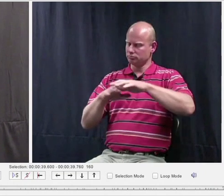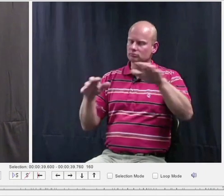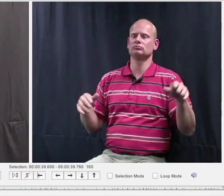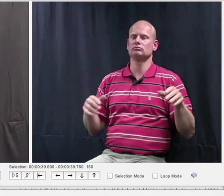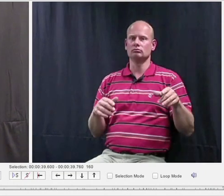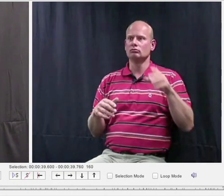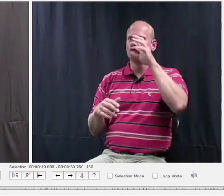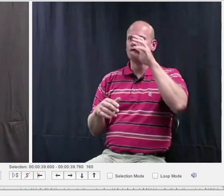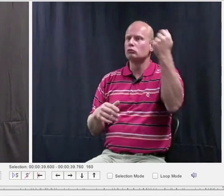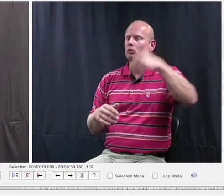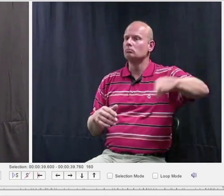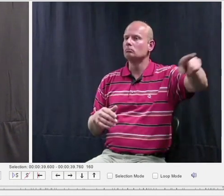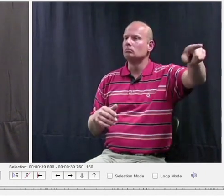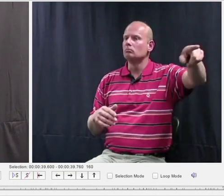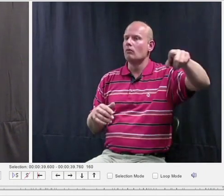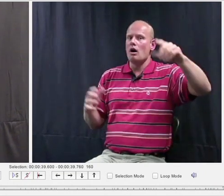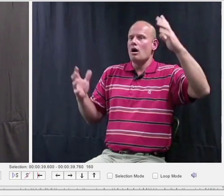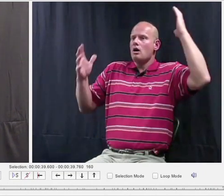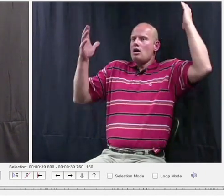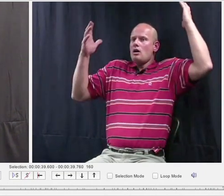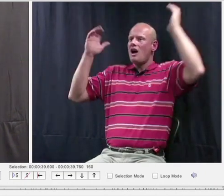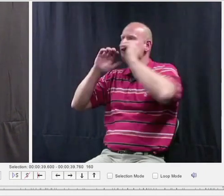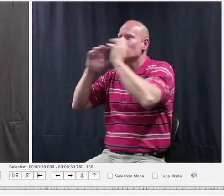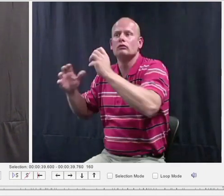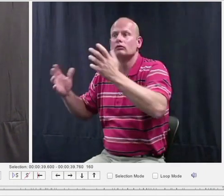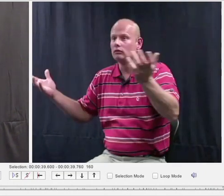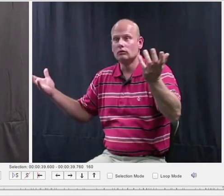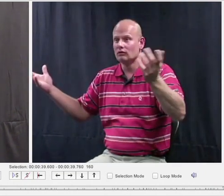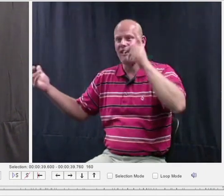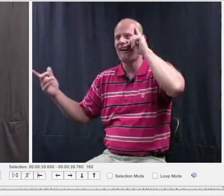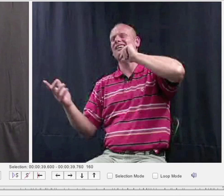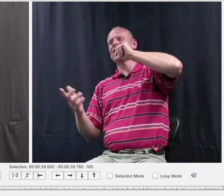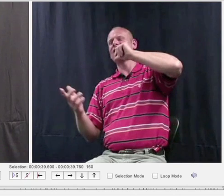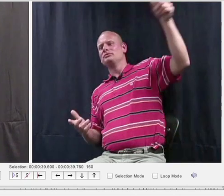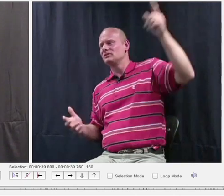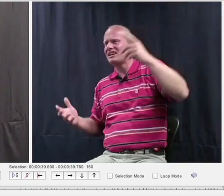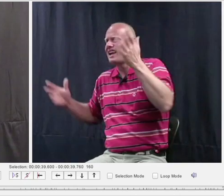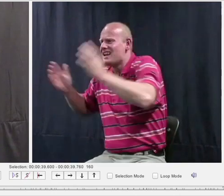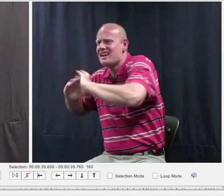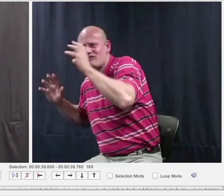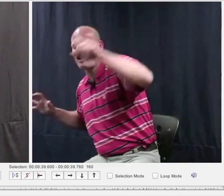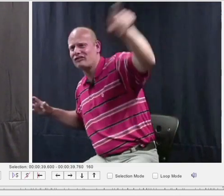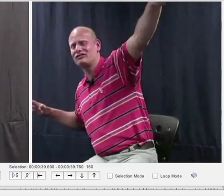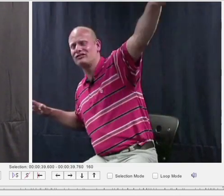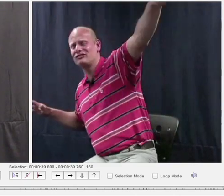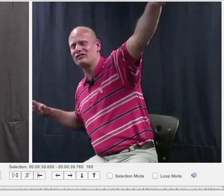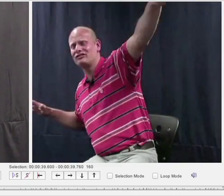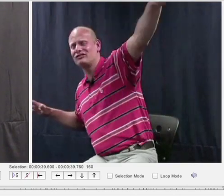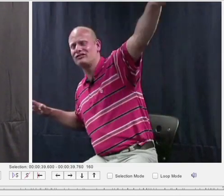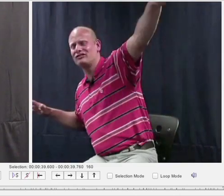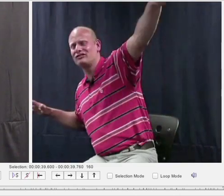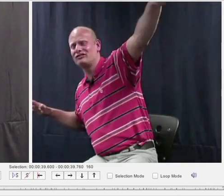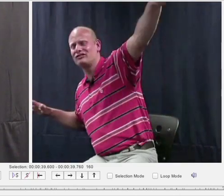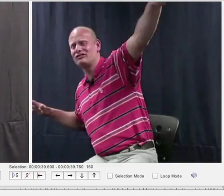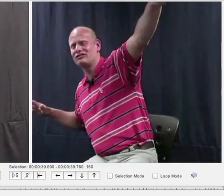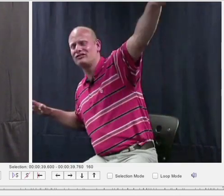gebarentaal zijn er filmpjes opgenomen van twee gebaren die tegenover elkaar zitten en naar elkaar gebaren. Dus er zijn twee filmpjes per